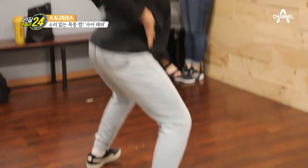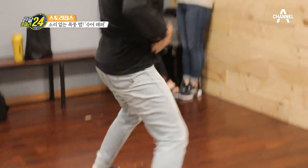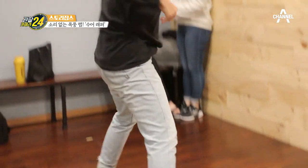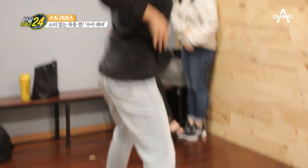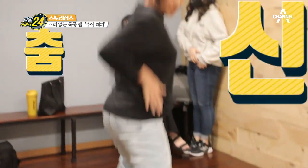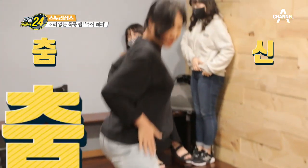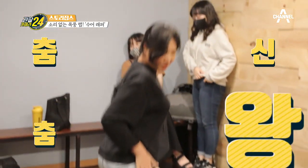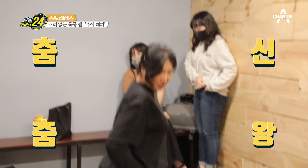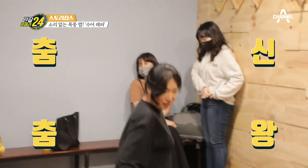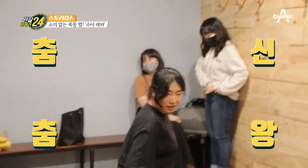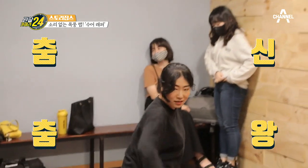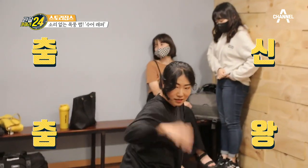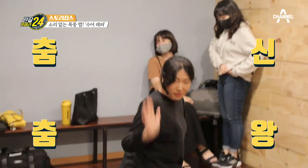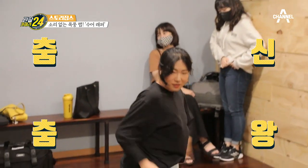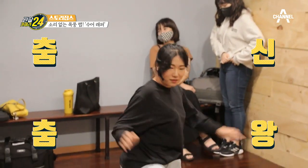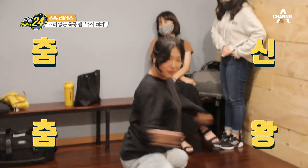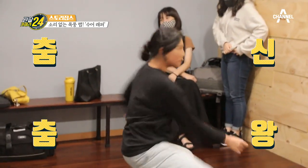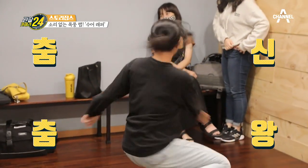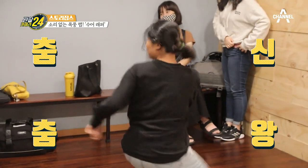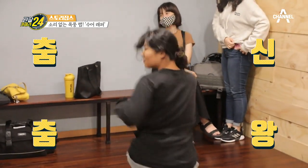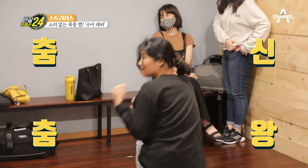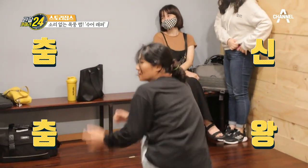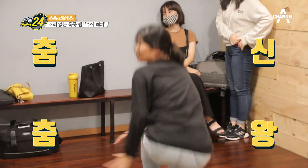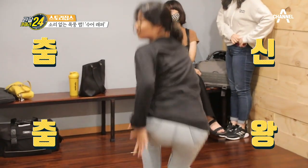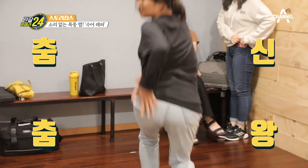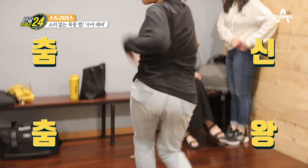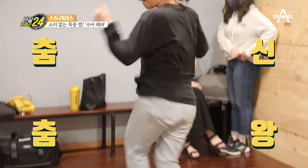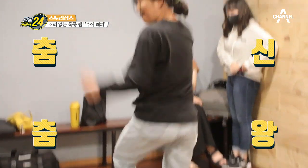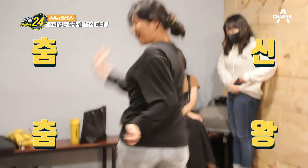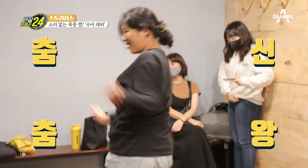수월엔만 잘하는 줄 알았다면 그 생각 싹 바꿔드릴게요.